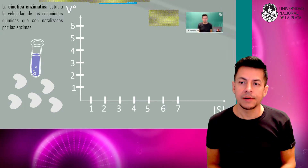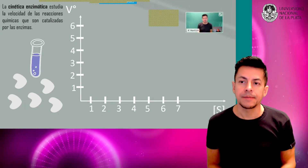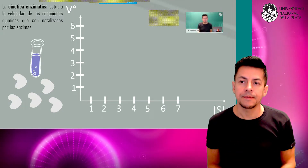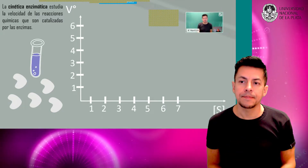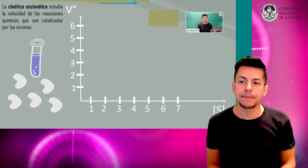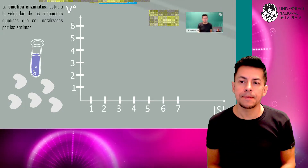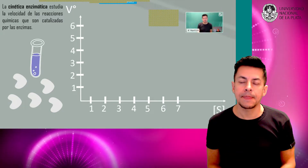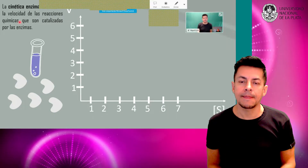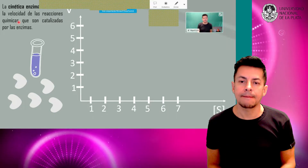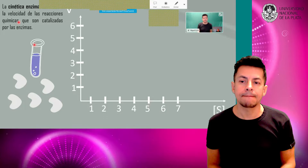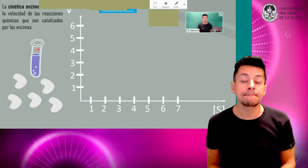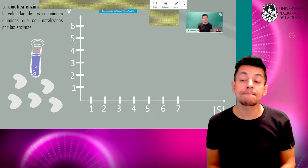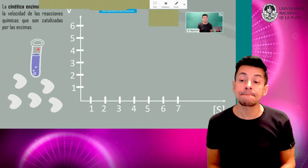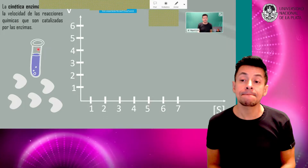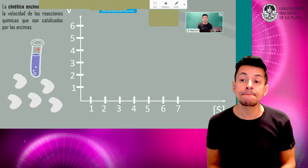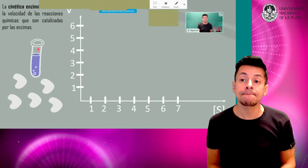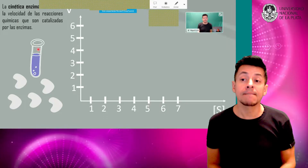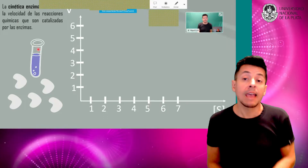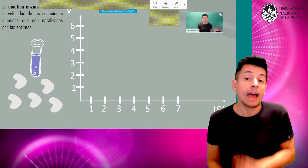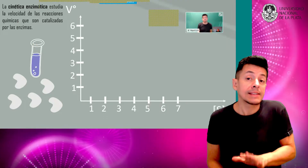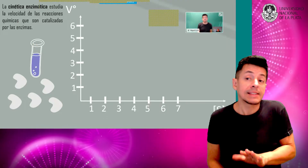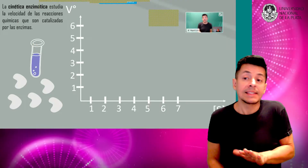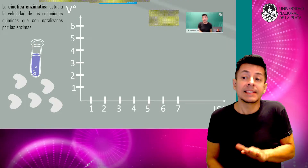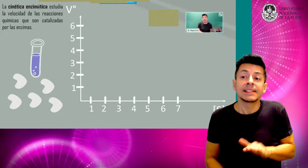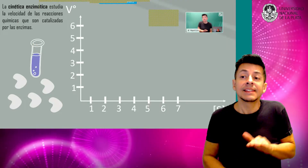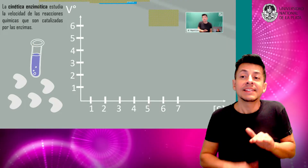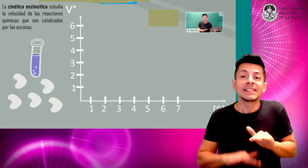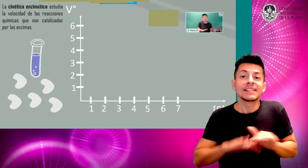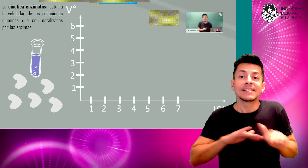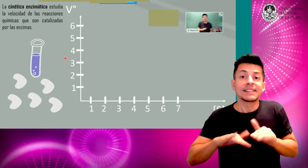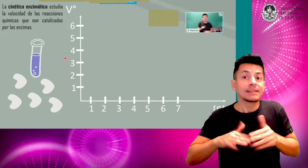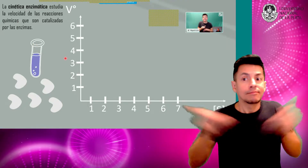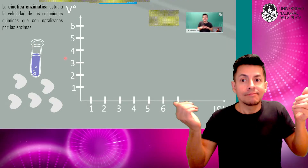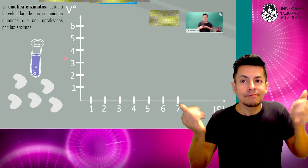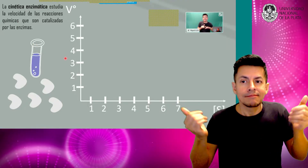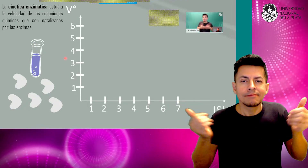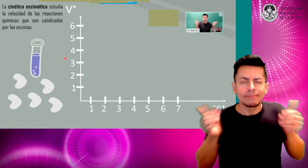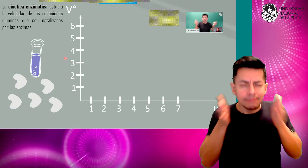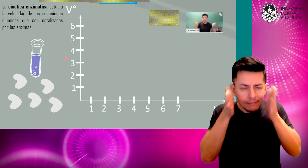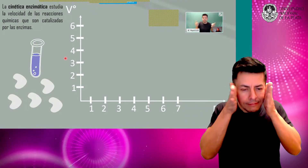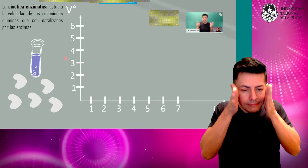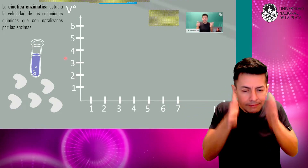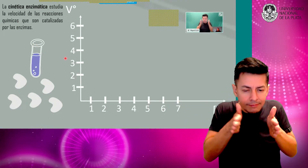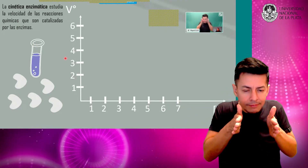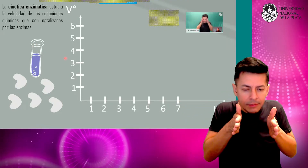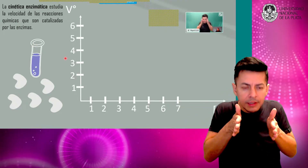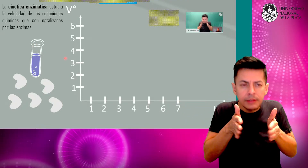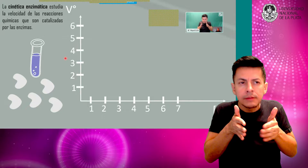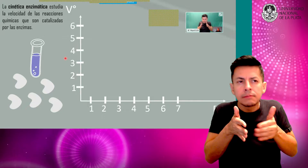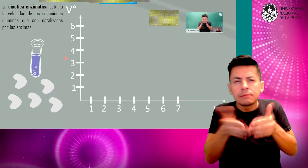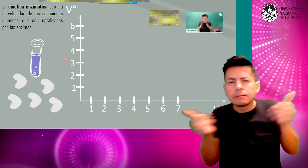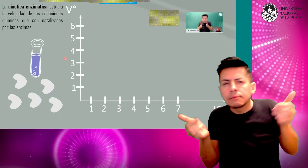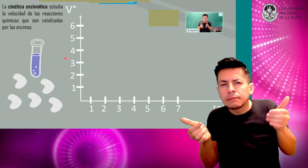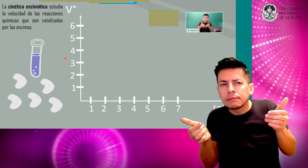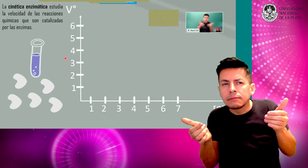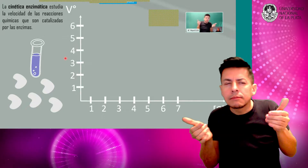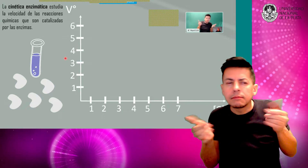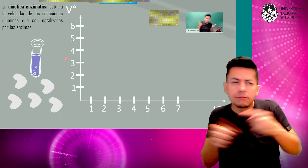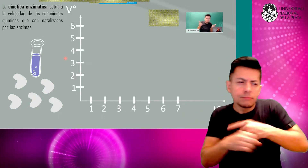Entonces, lo que hace la cinética enzimática es estudiar con qué velocidad las